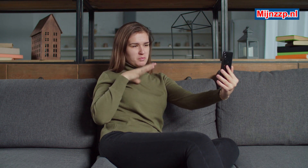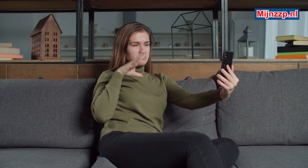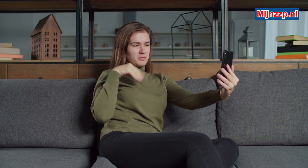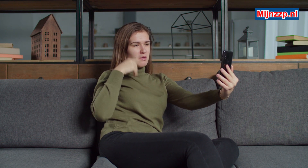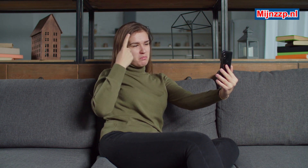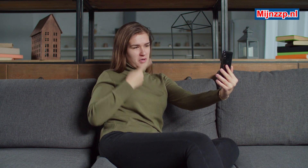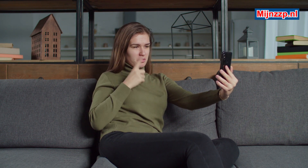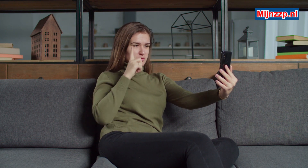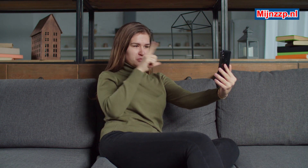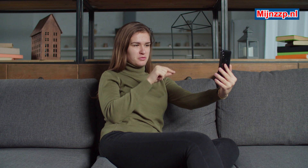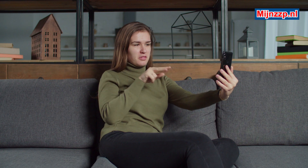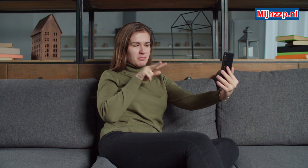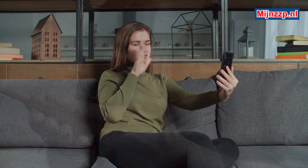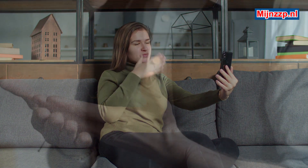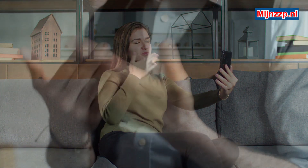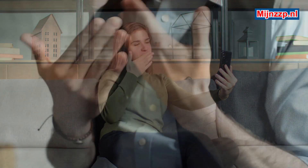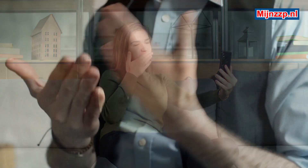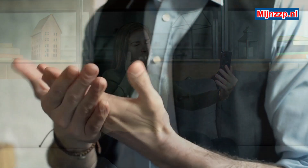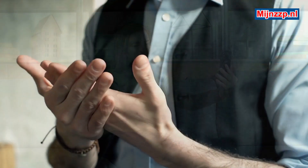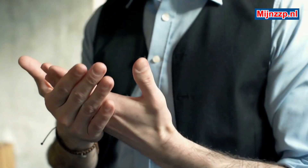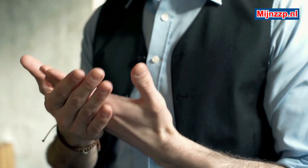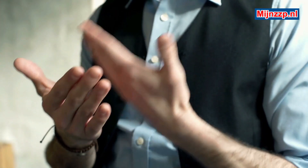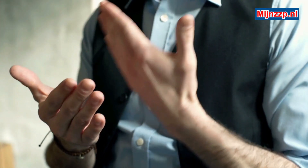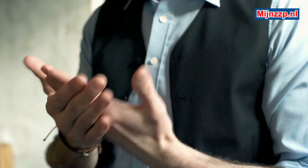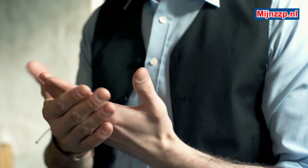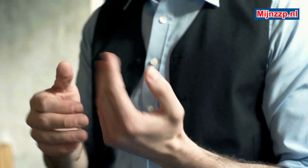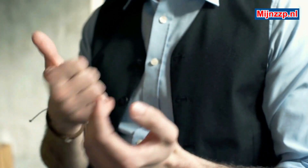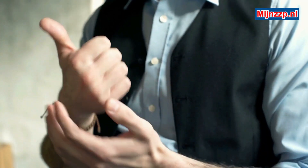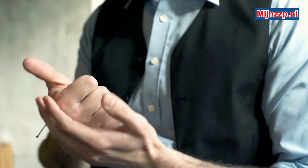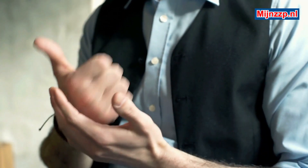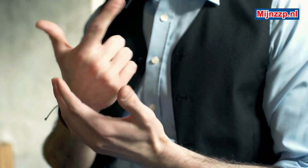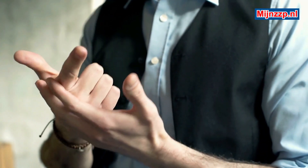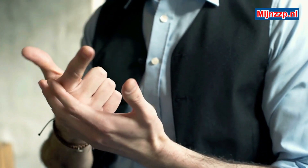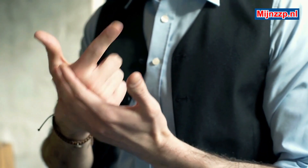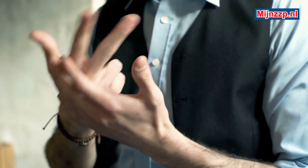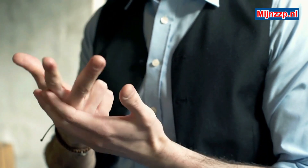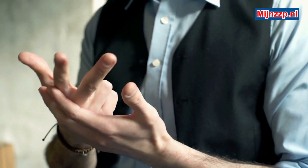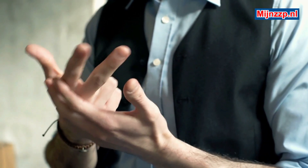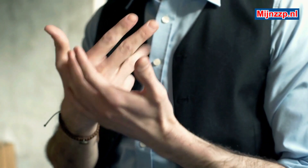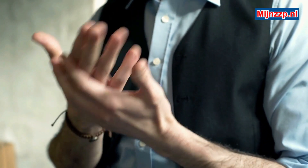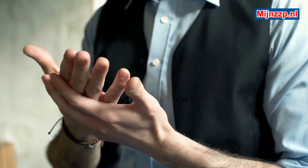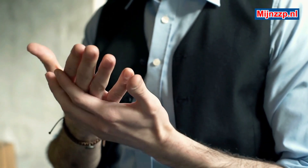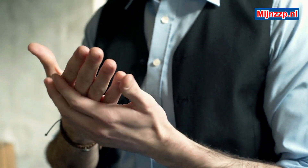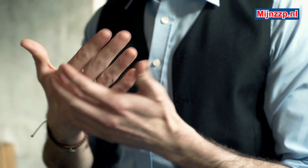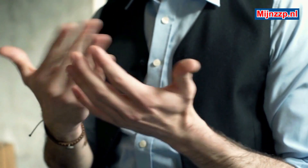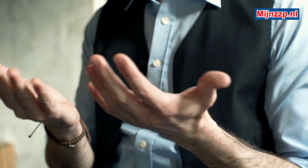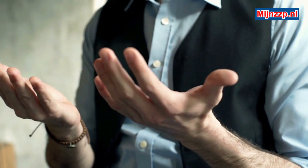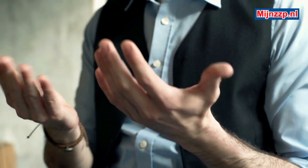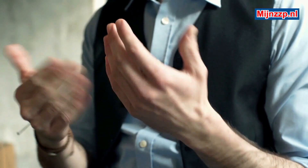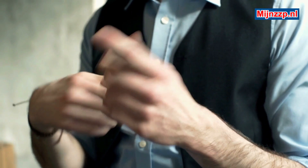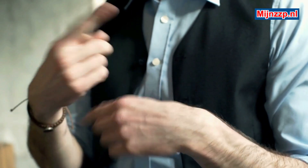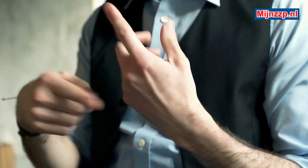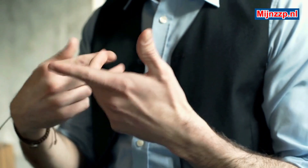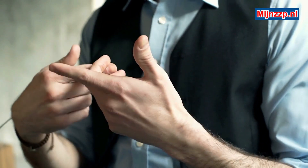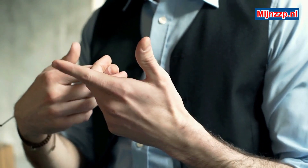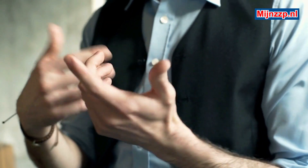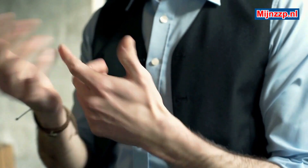in der Tat verschiedene Dialekte innerhalb der Gebärdensprache. Diese Dialekte sind für die meisten gehörlosen und